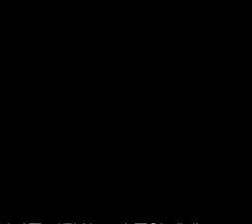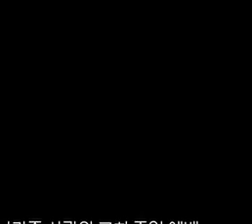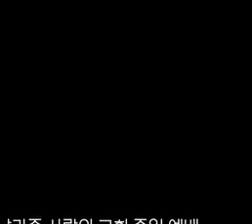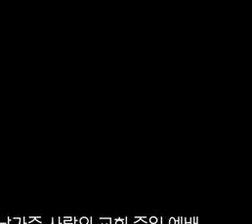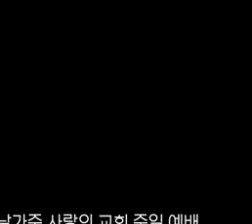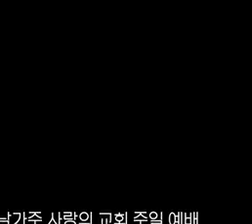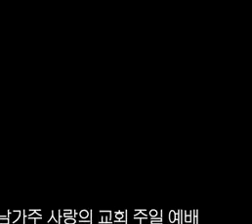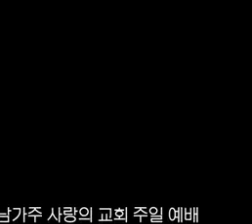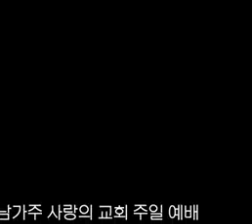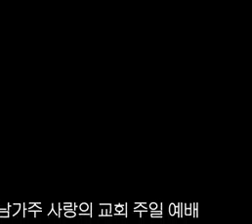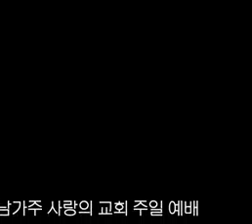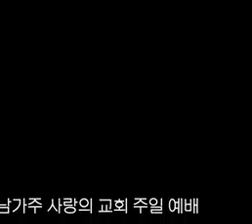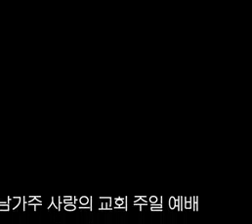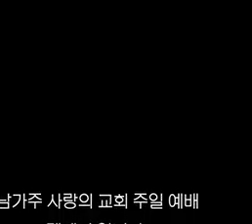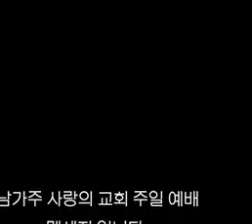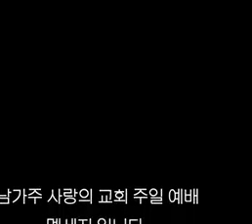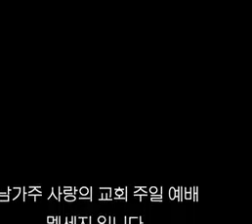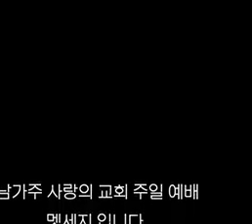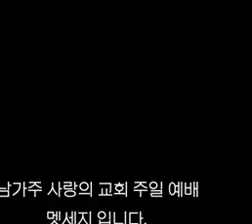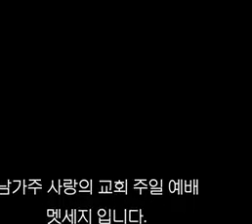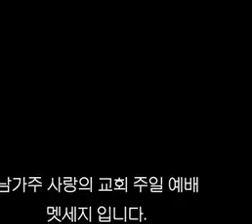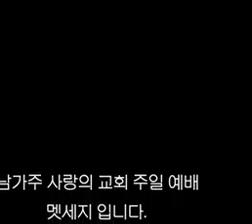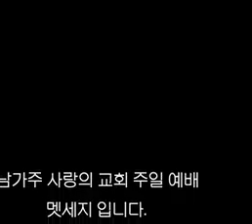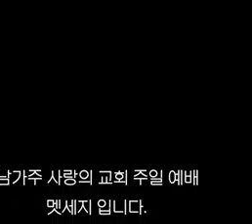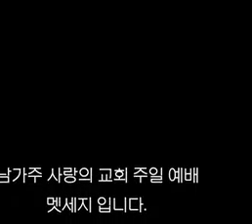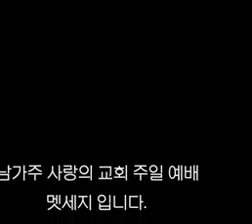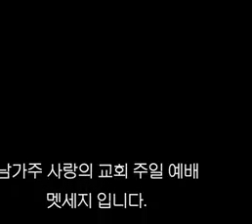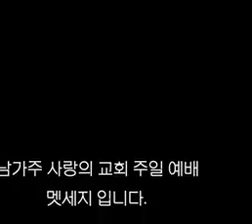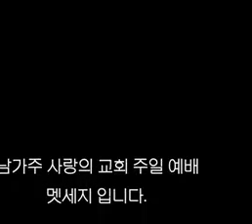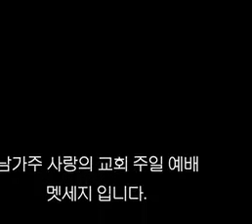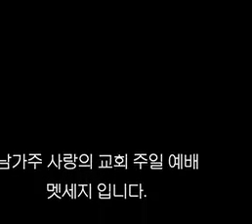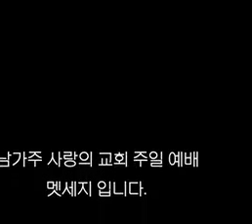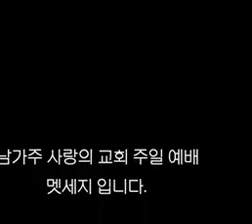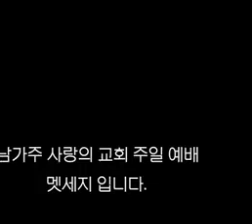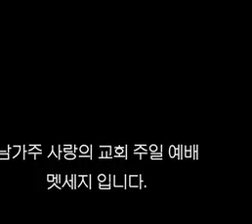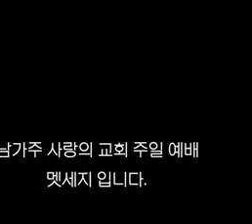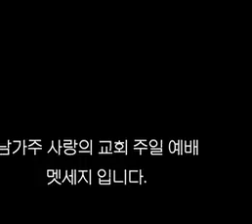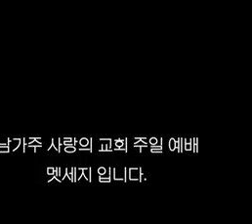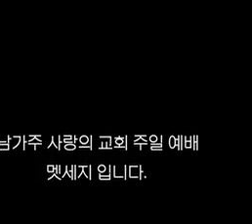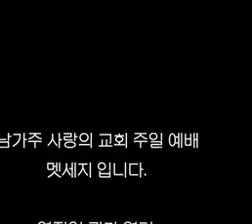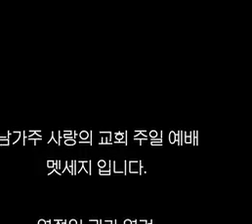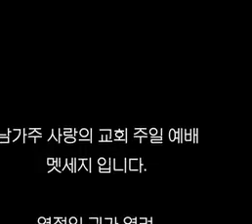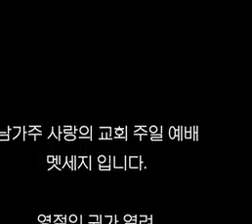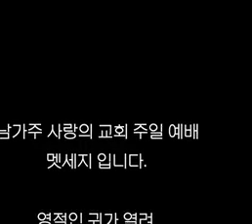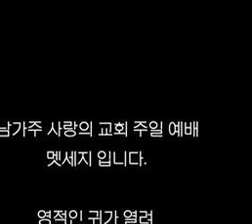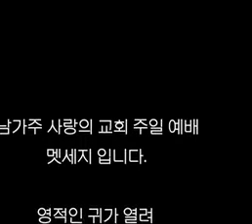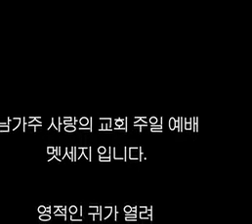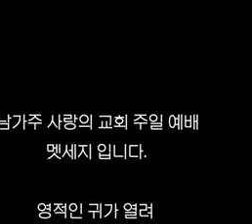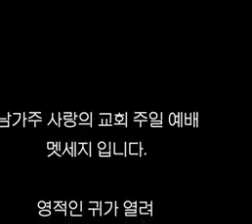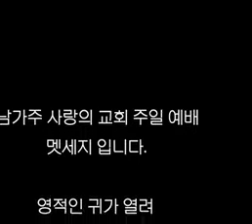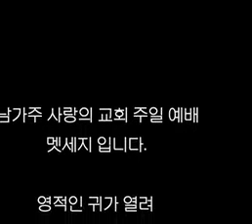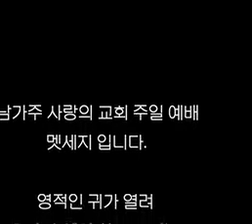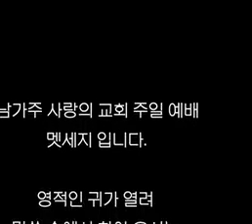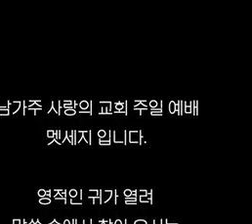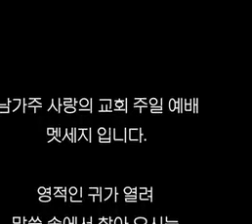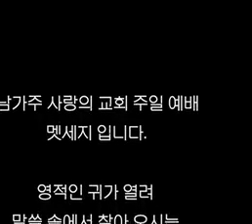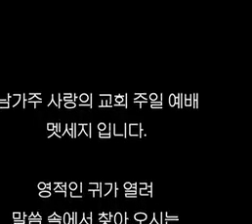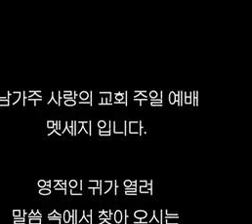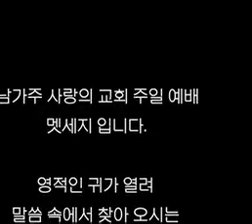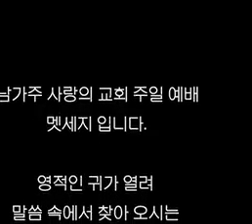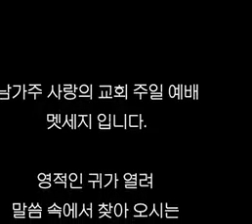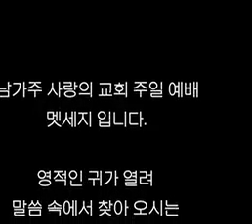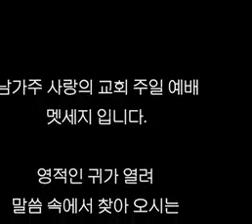남가주 사랑의 교회 주일 예배 메시지입니다. 영적인 귀가 열려 말씀